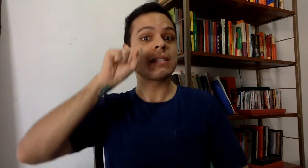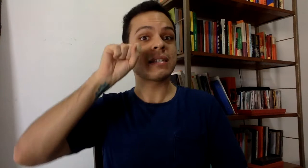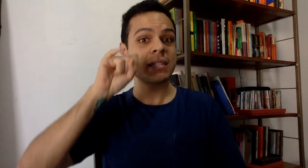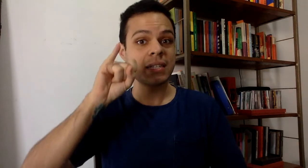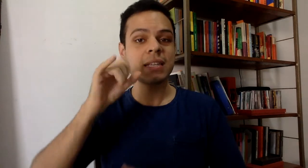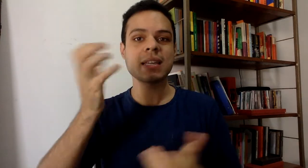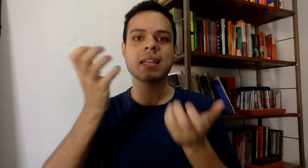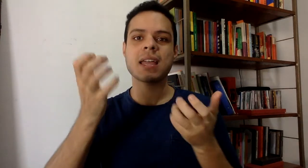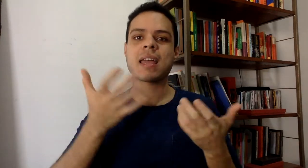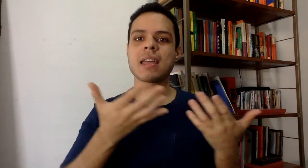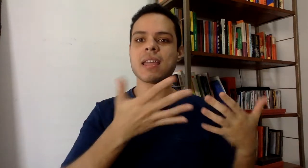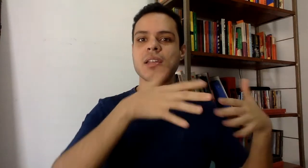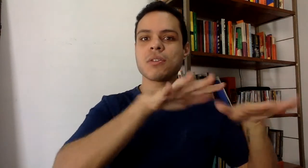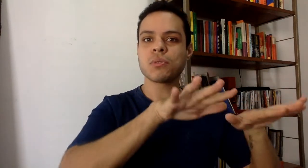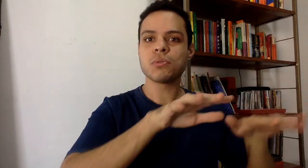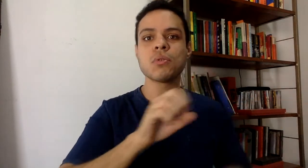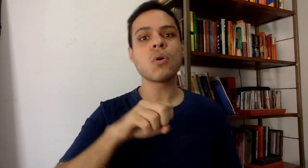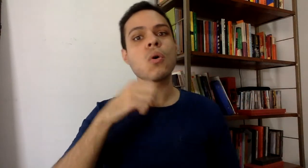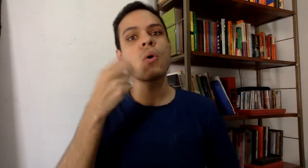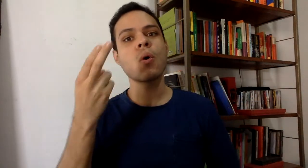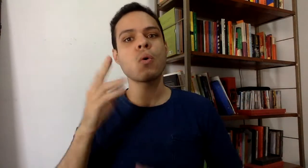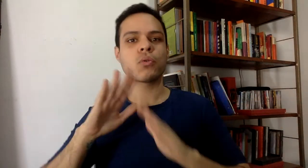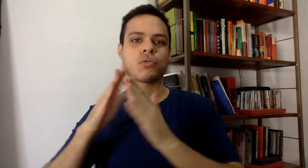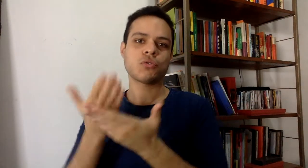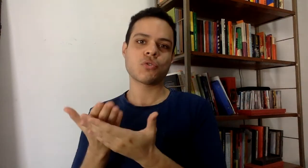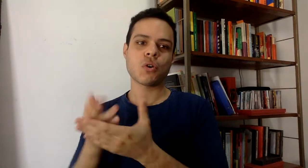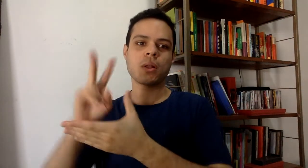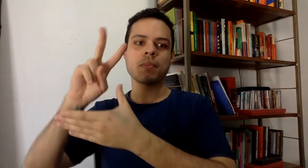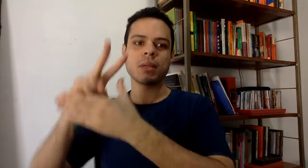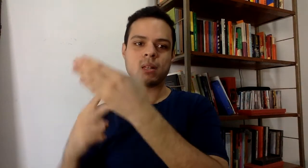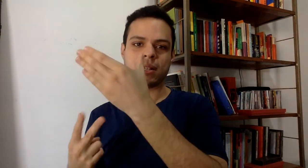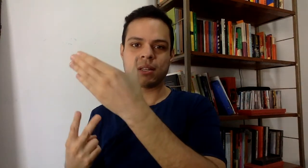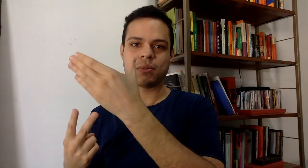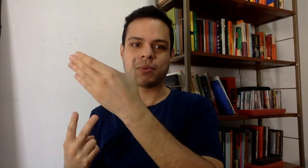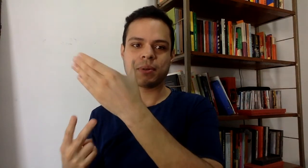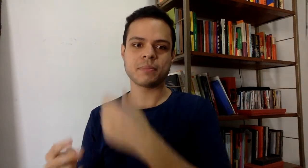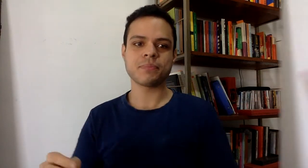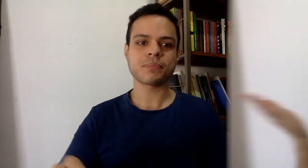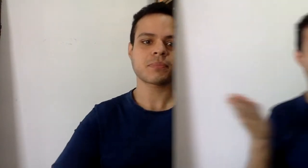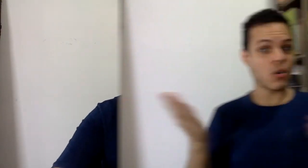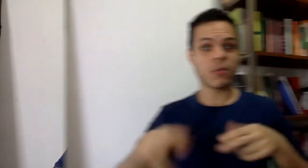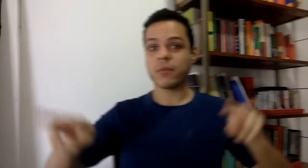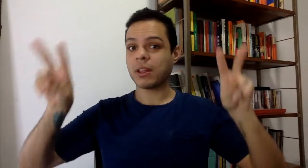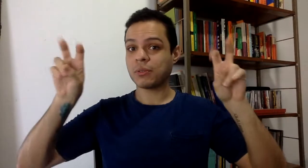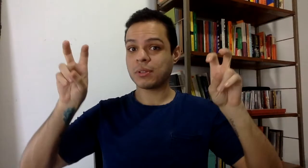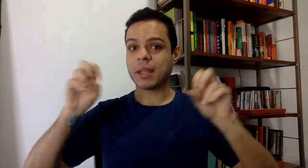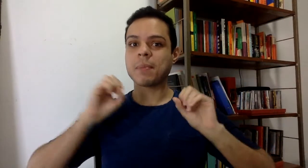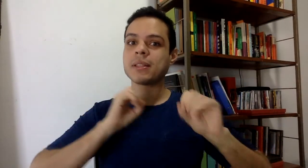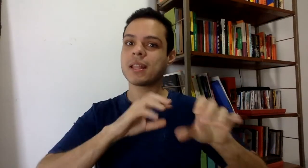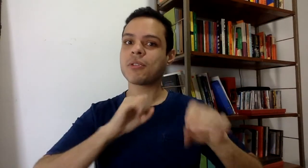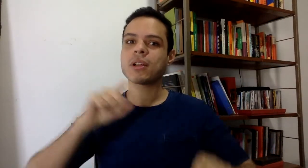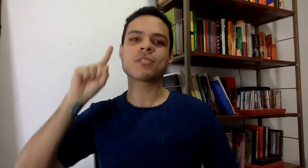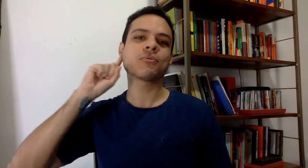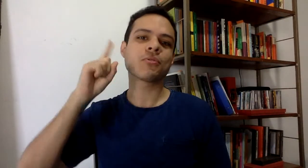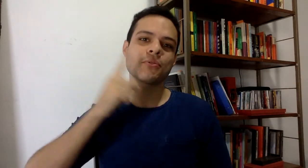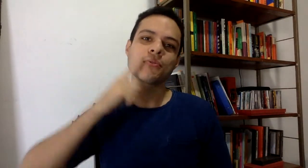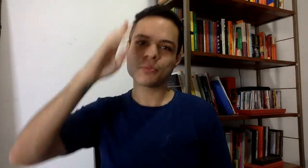escolher se querem estudar com a inclusão ou numa classe bilíngue. E sobre esse tema da educação